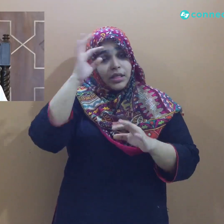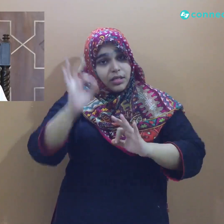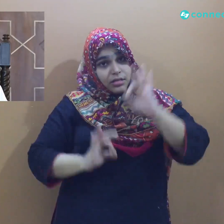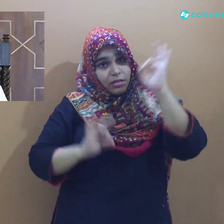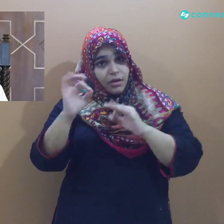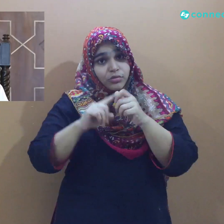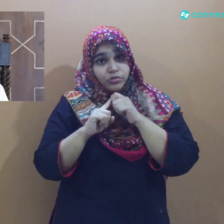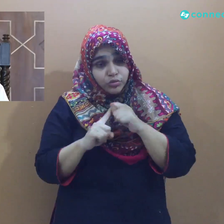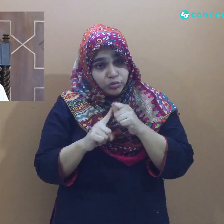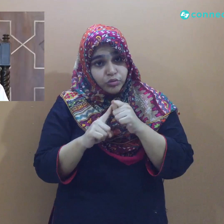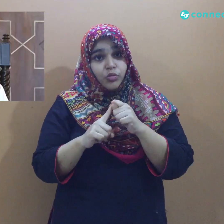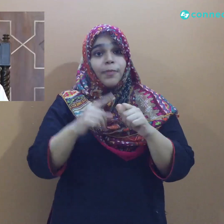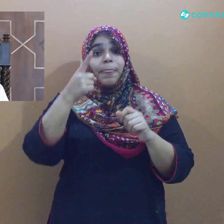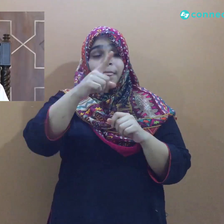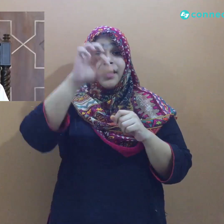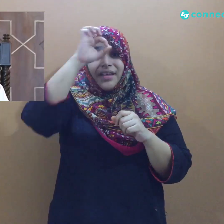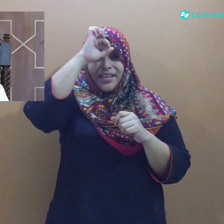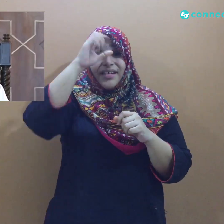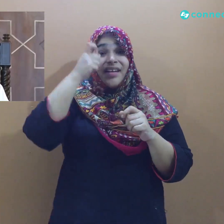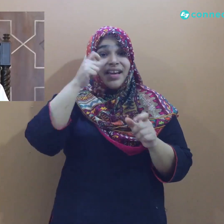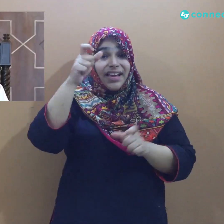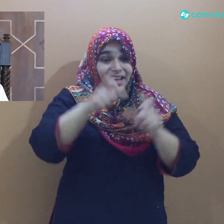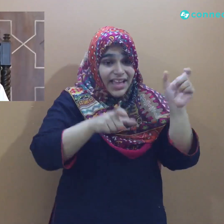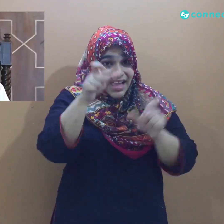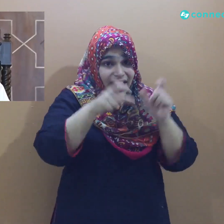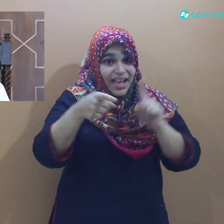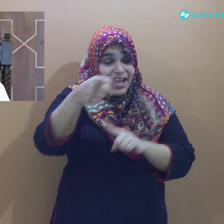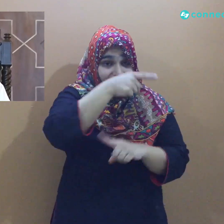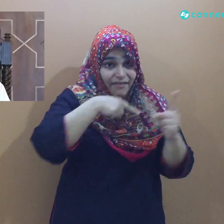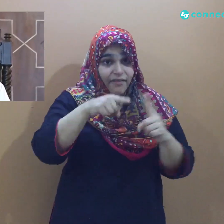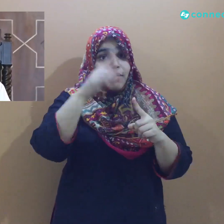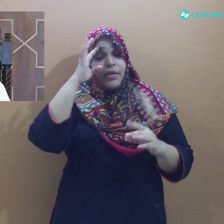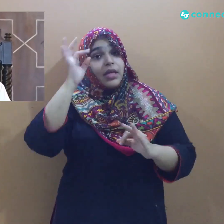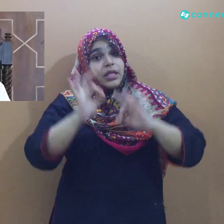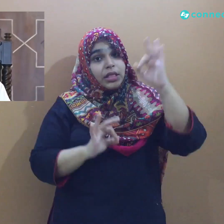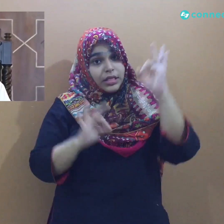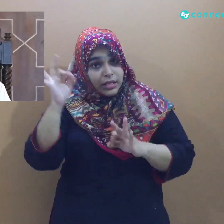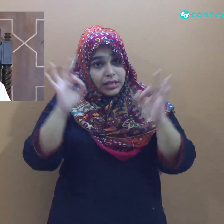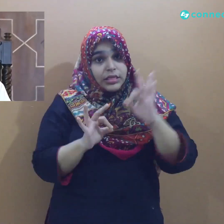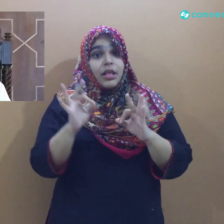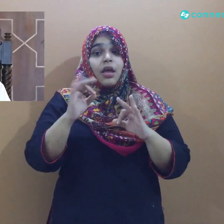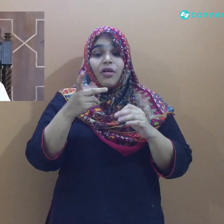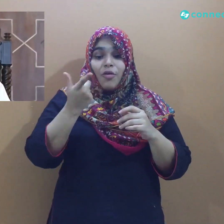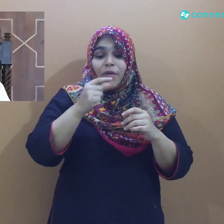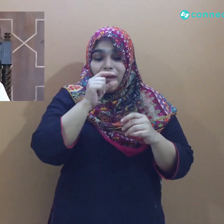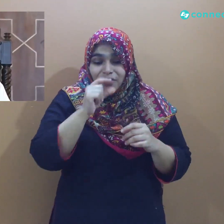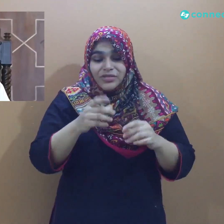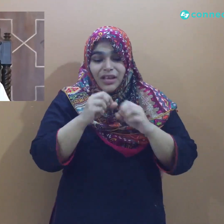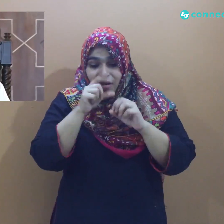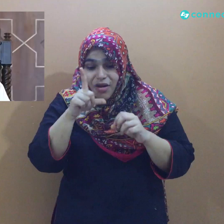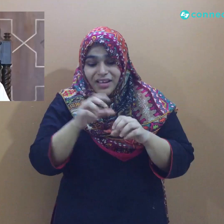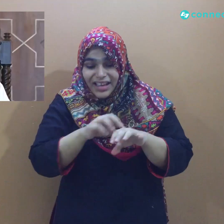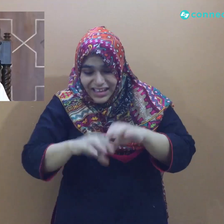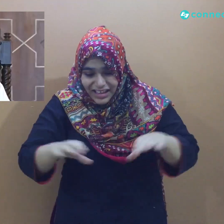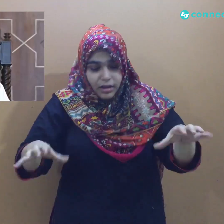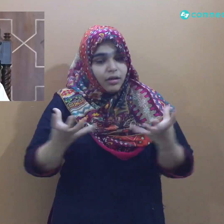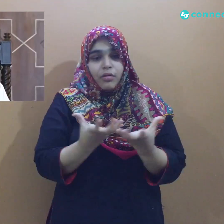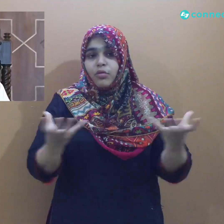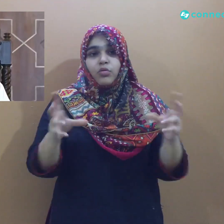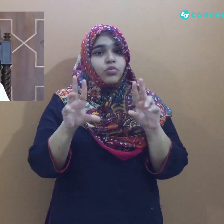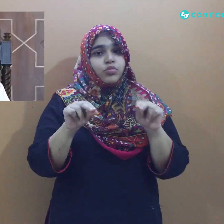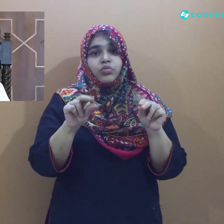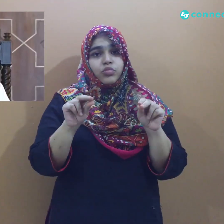ہے، مسجد اور امام بارگاہ کی انتظامیہ ائمہ اور خطیب ضلعی و صوبائی حکومتوں اور پولیس